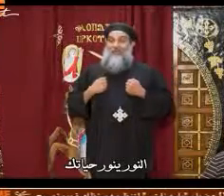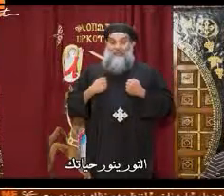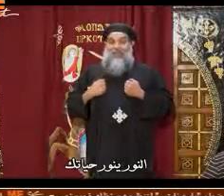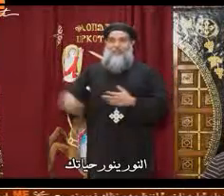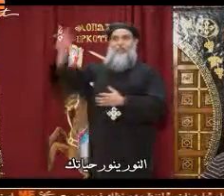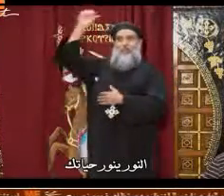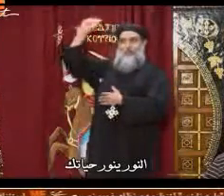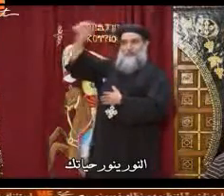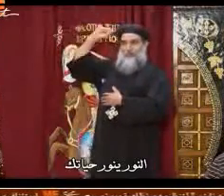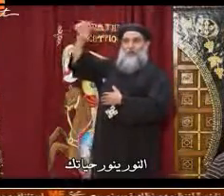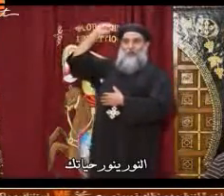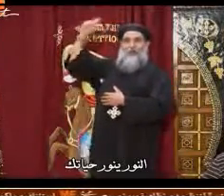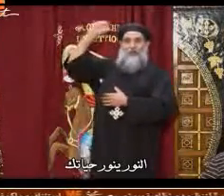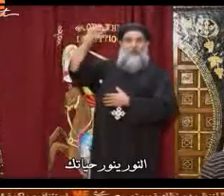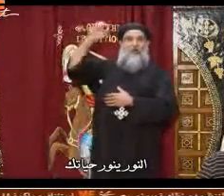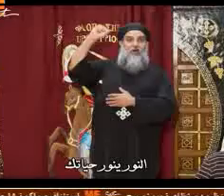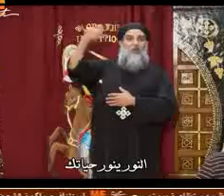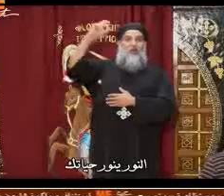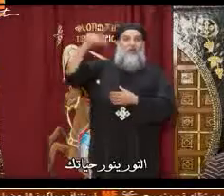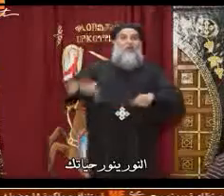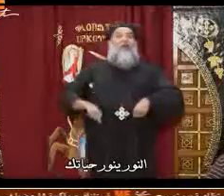حياتك. تاني، النور ينور